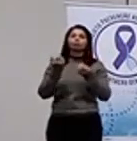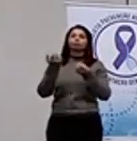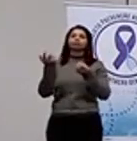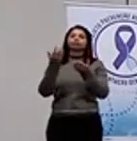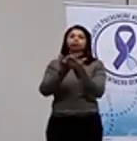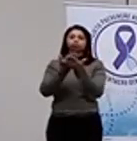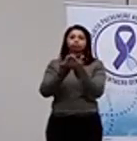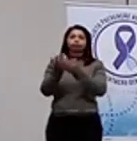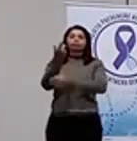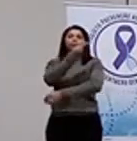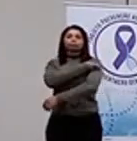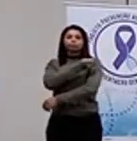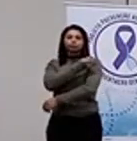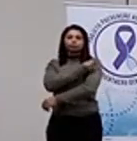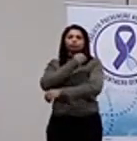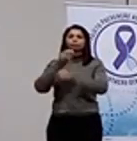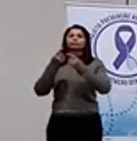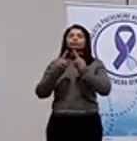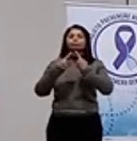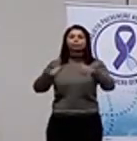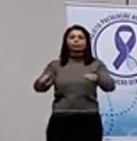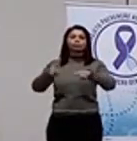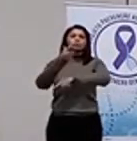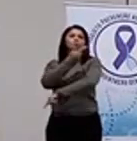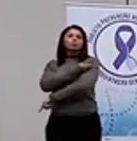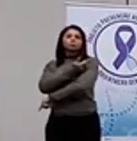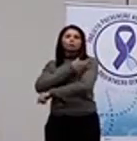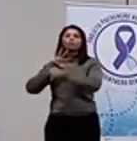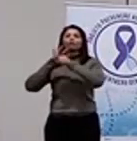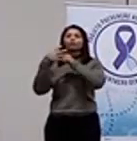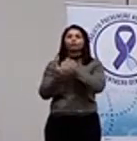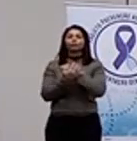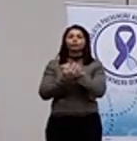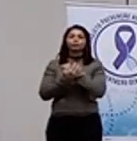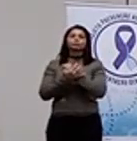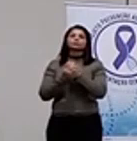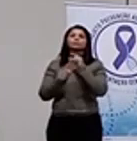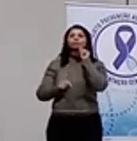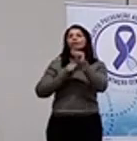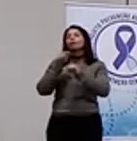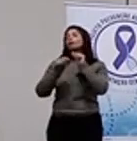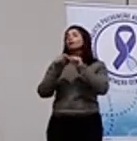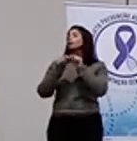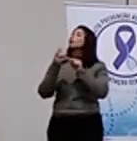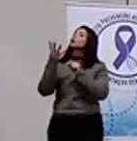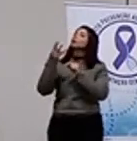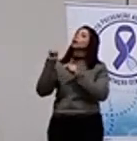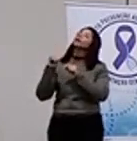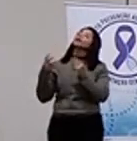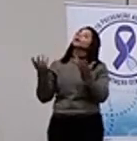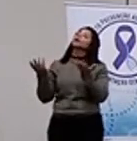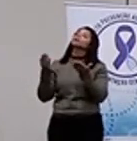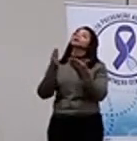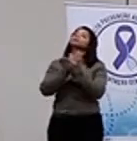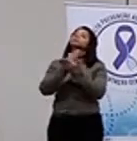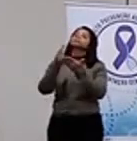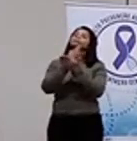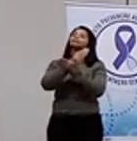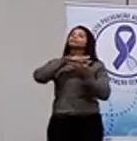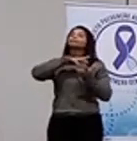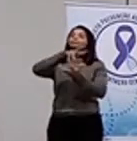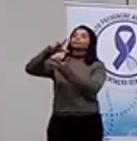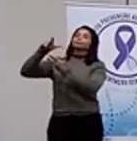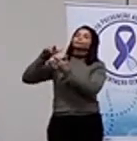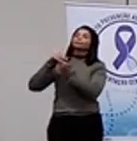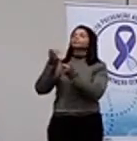contra o vírus. Aqui estamos falando de uma doença que muitas vezes a gente vai ter 40 casos no mundo, 50 casos no mundo, 60